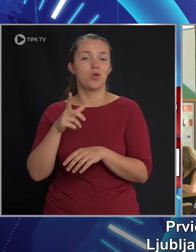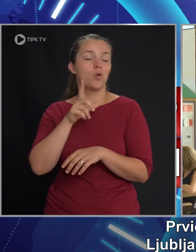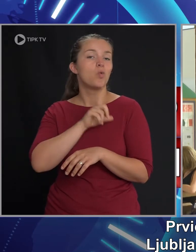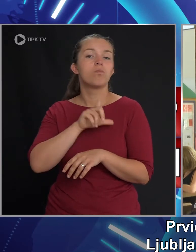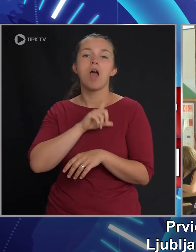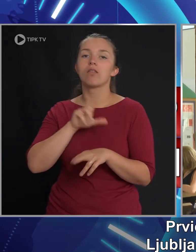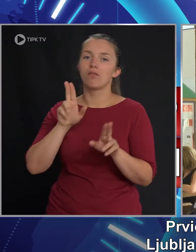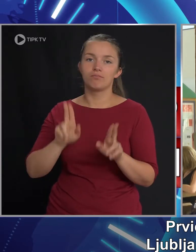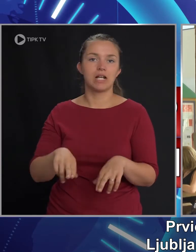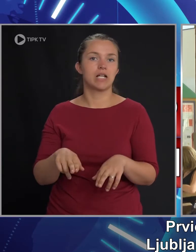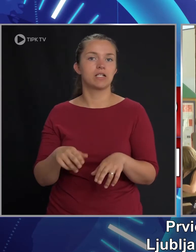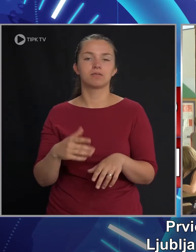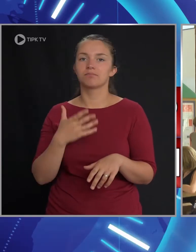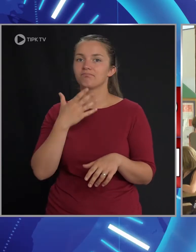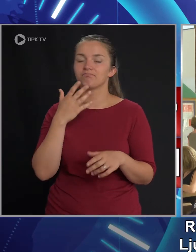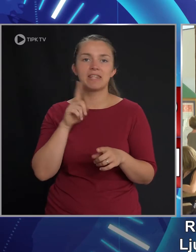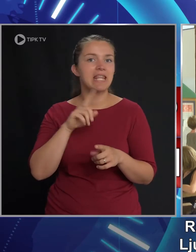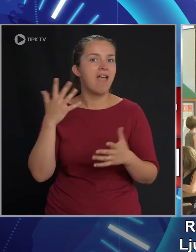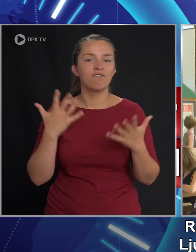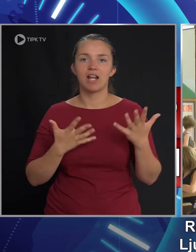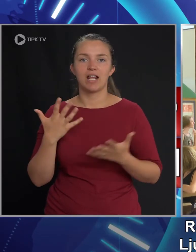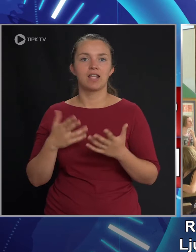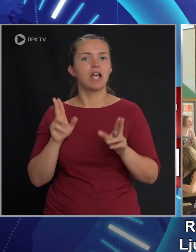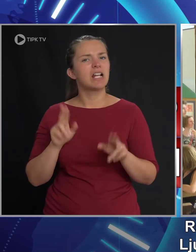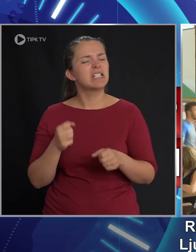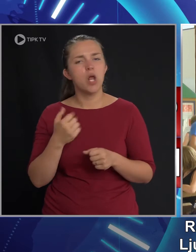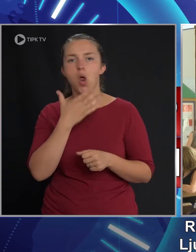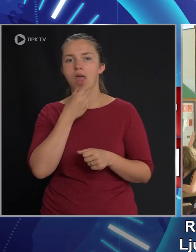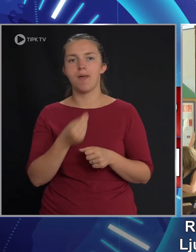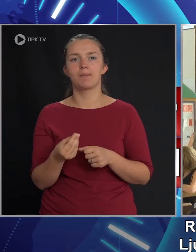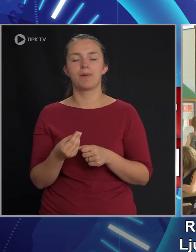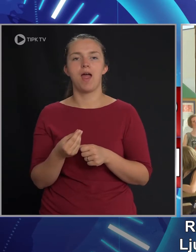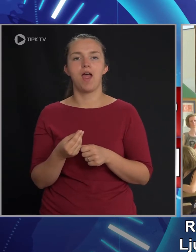And Ljubljana, it's really amazing, really very nice.